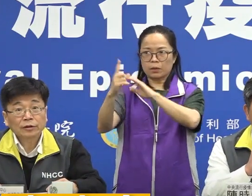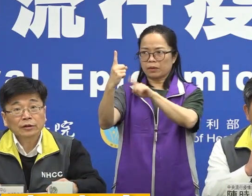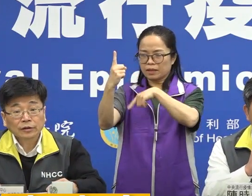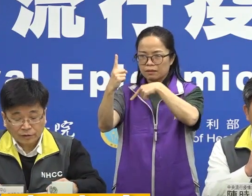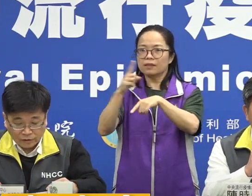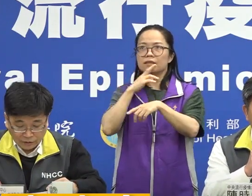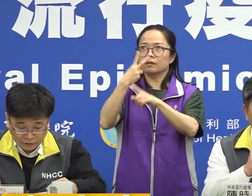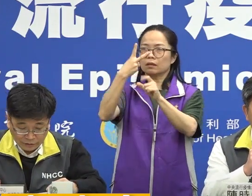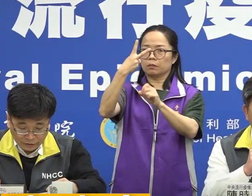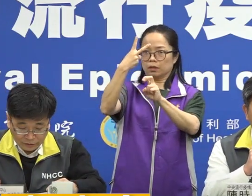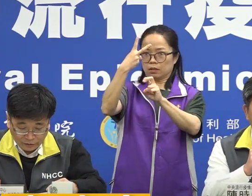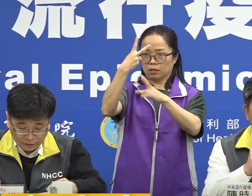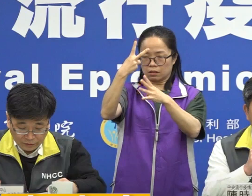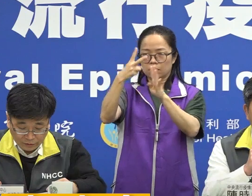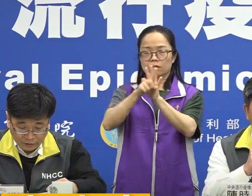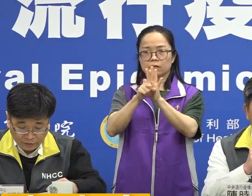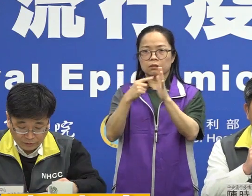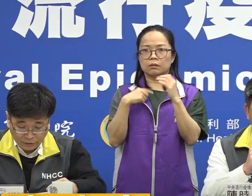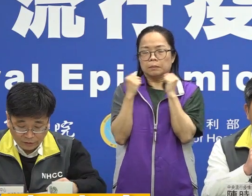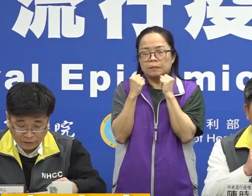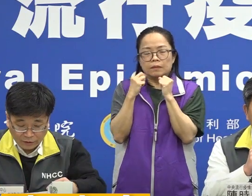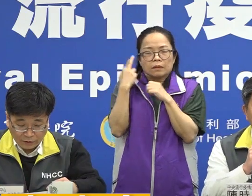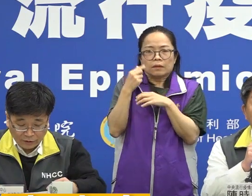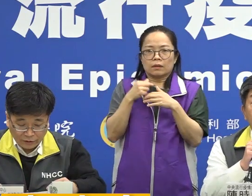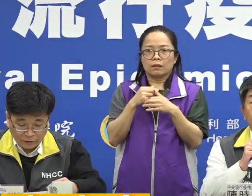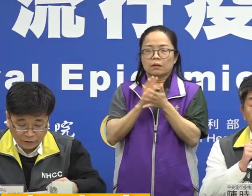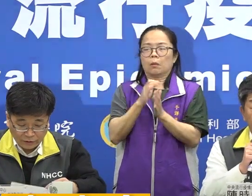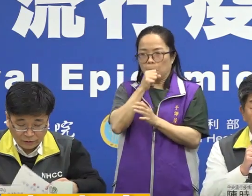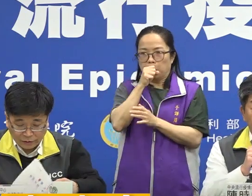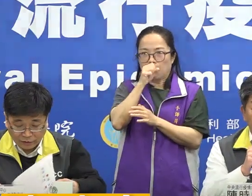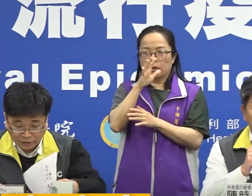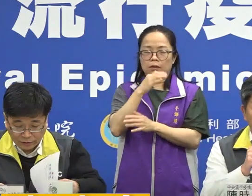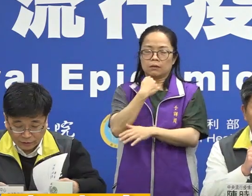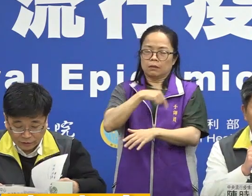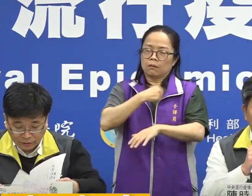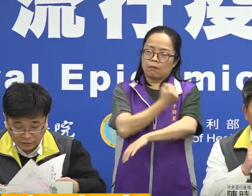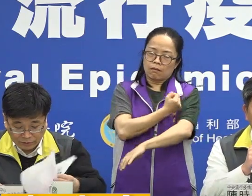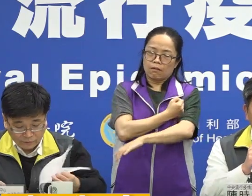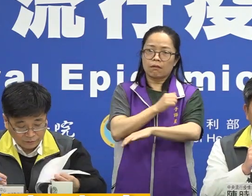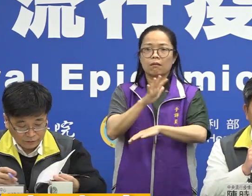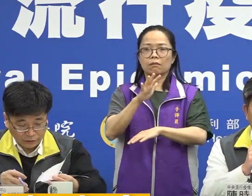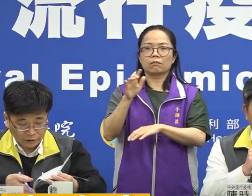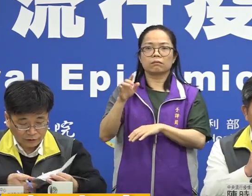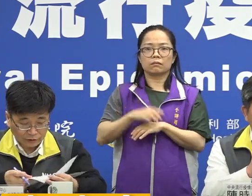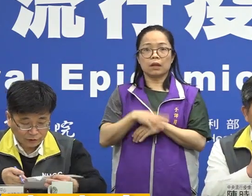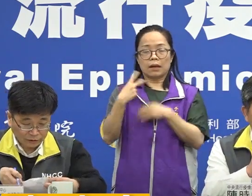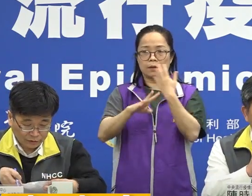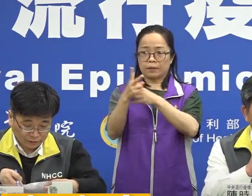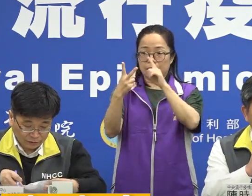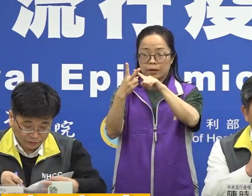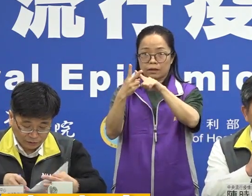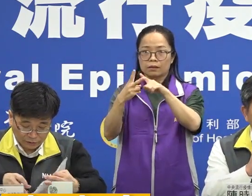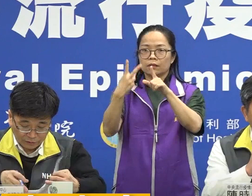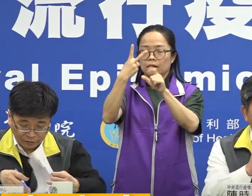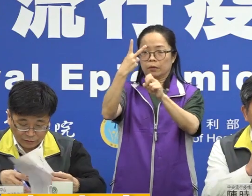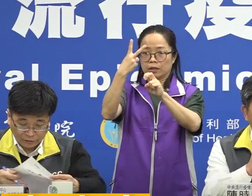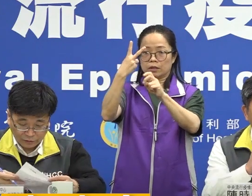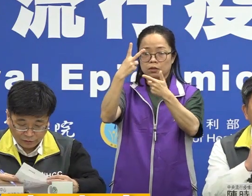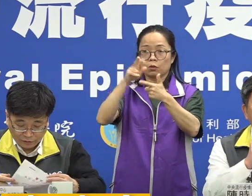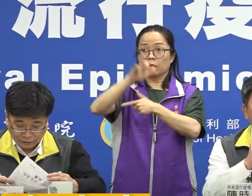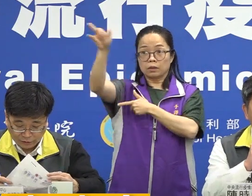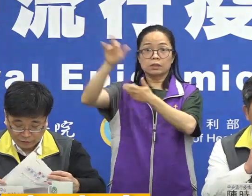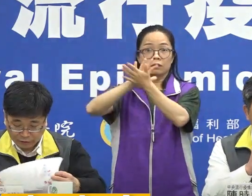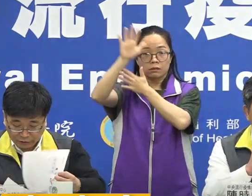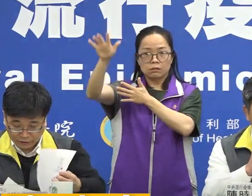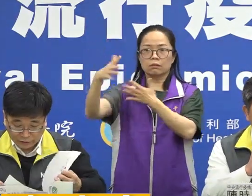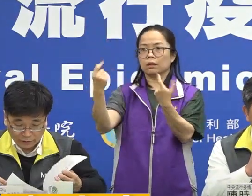于2月24日出现冷战、咳嗽、疲倦的症状，另一人于2月26日离境